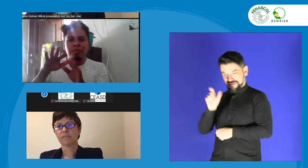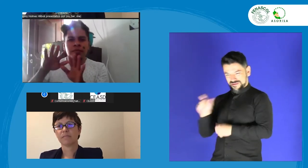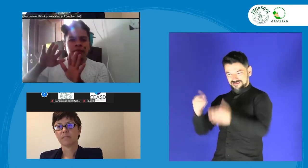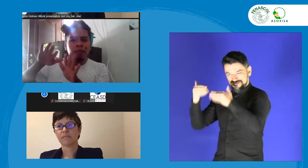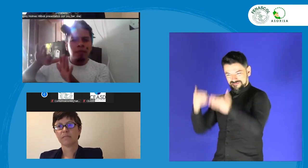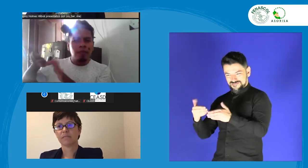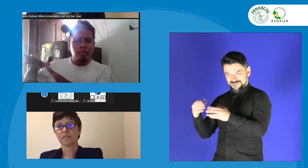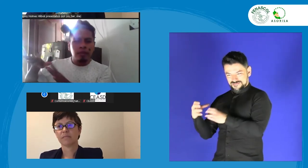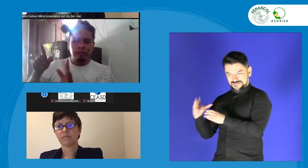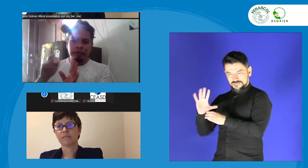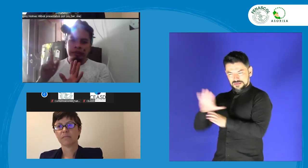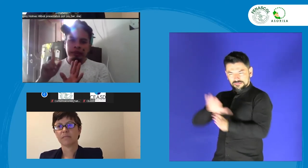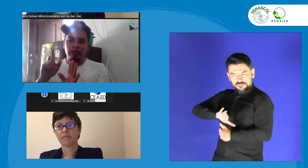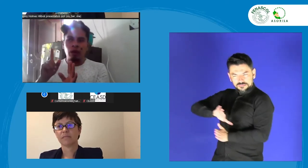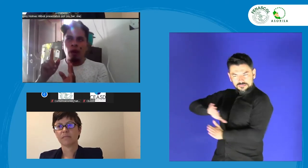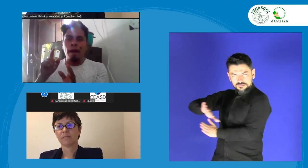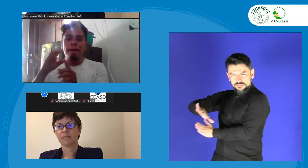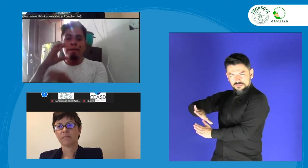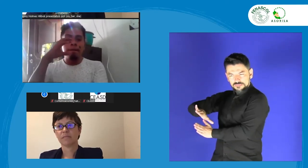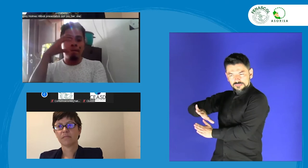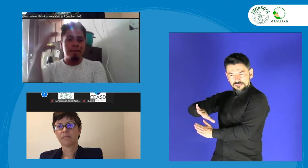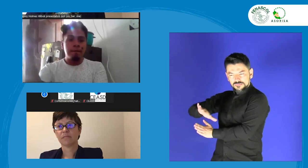sordas.